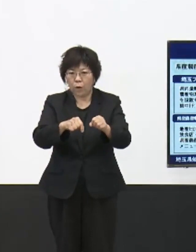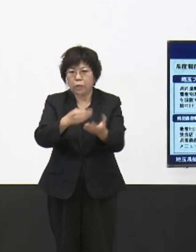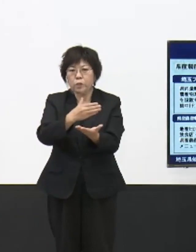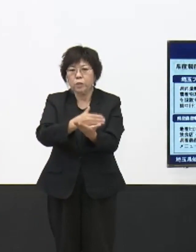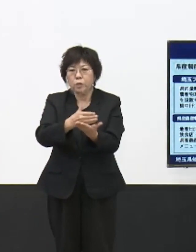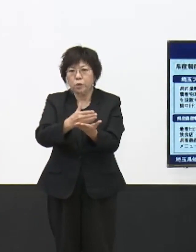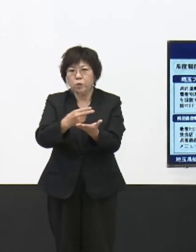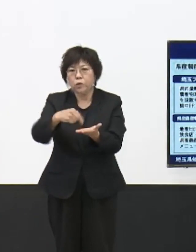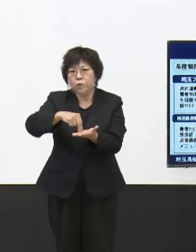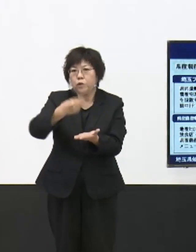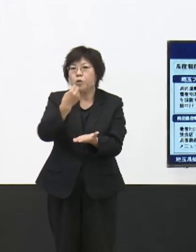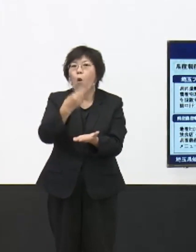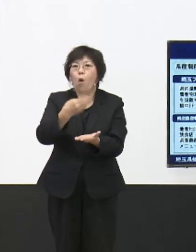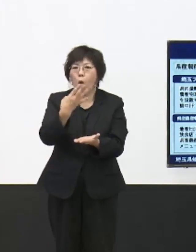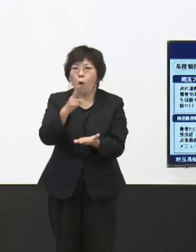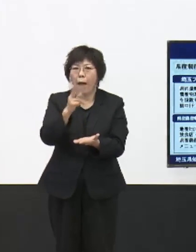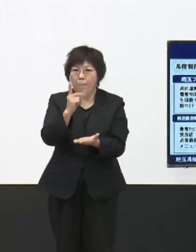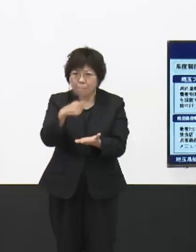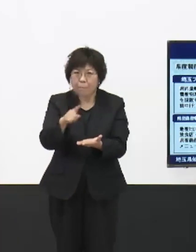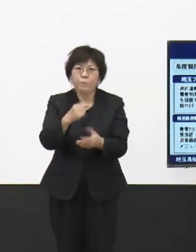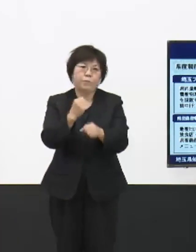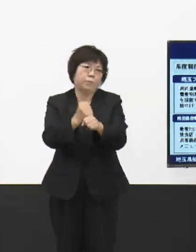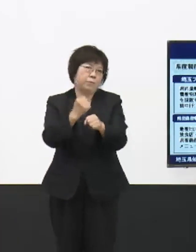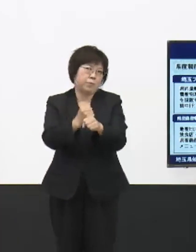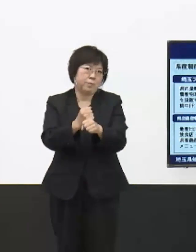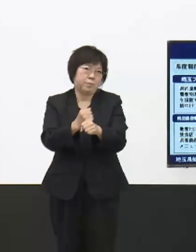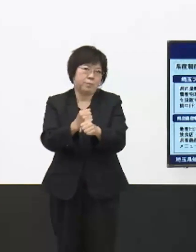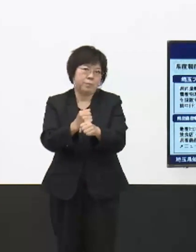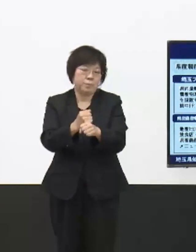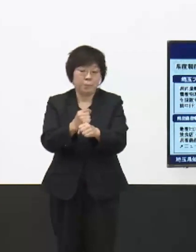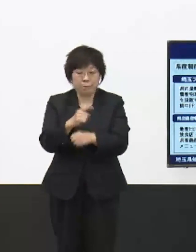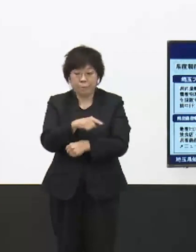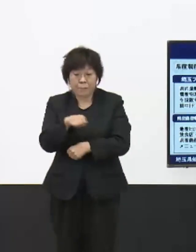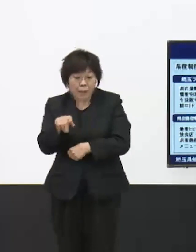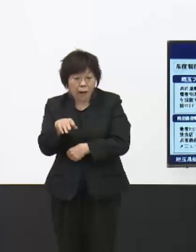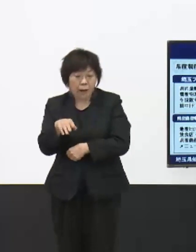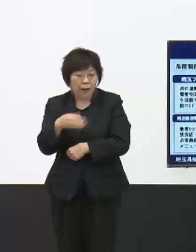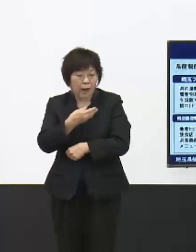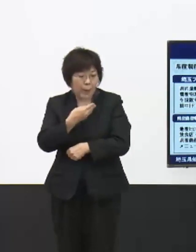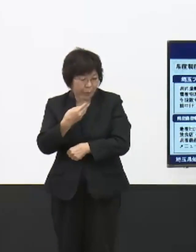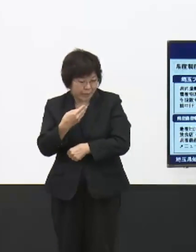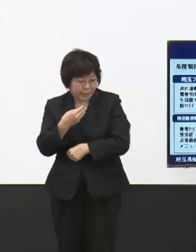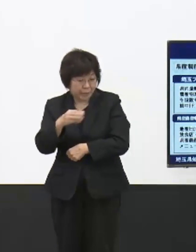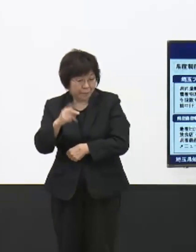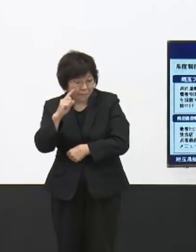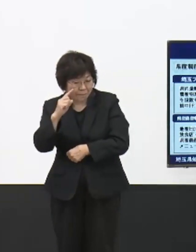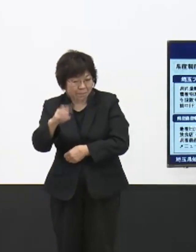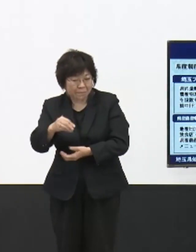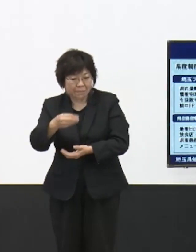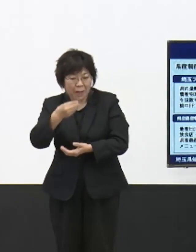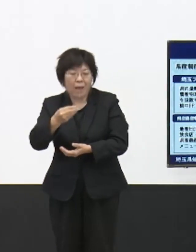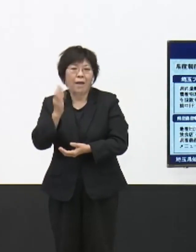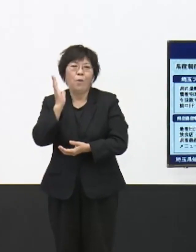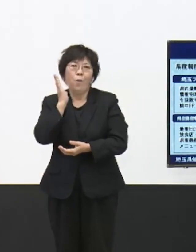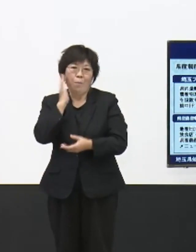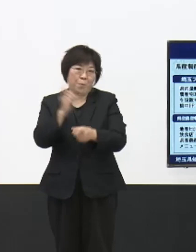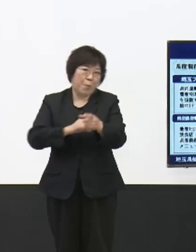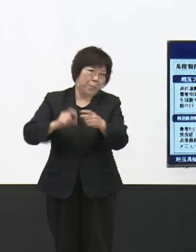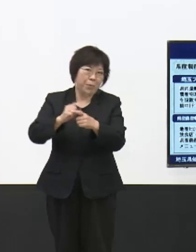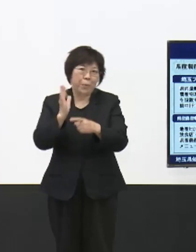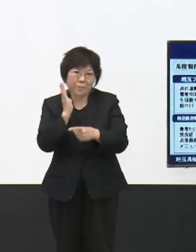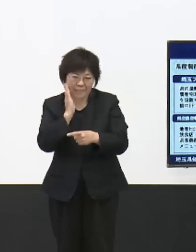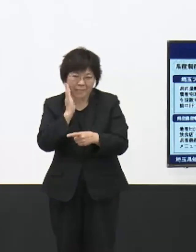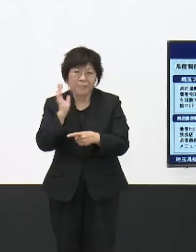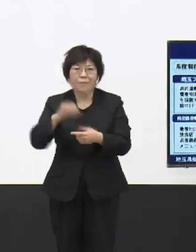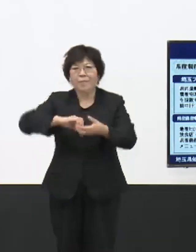んを販売をいたします。見ておいしい、食べてもおいしい、ヘルシーでおいしい野菜スイ